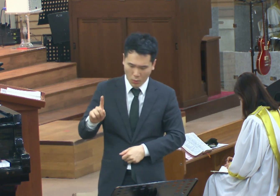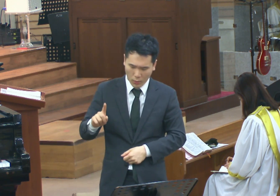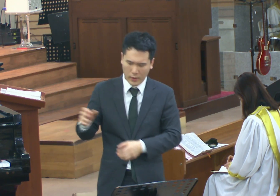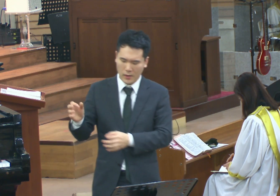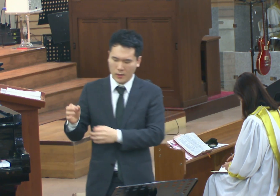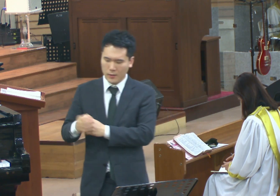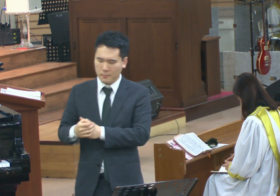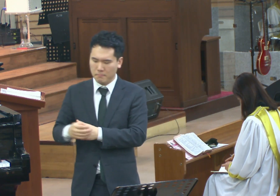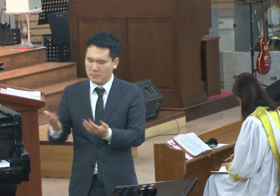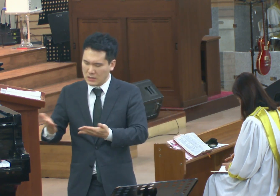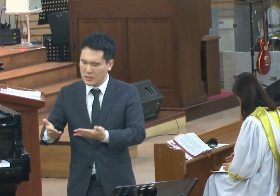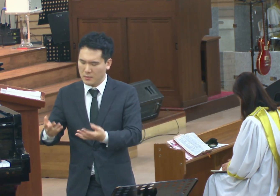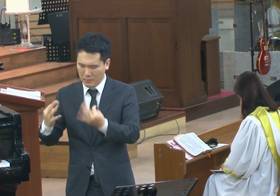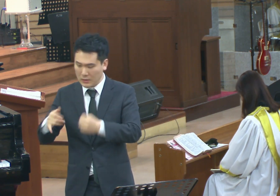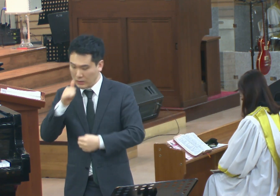그렇게 결정하는 건 저는 귀하다고 봐요.